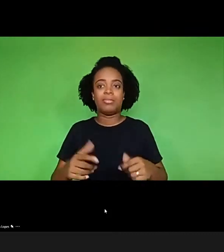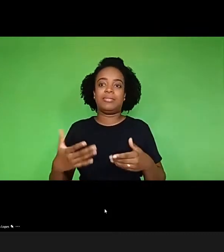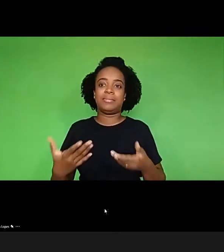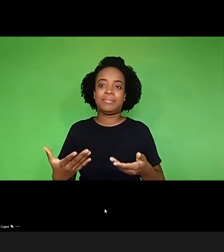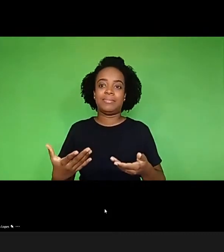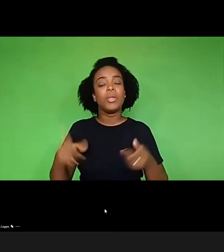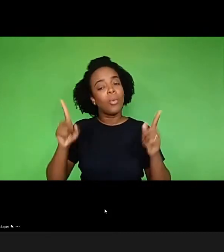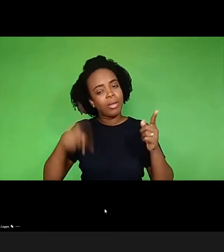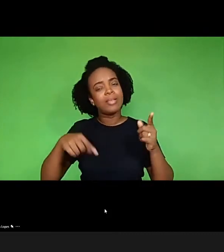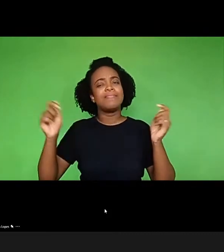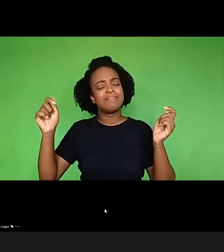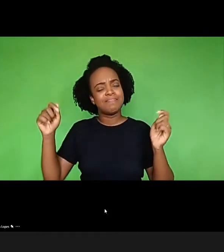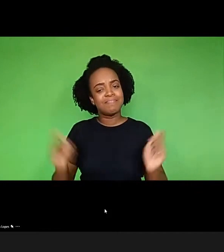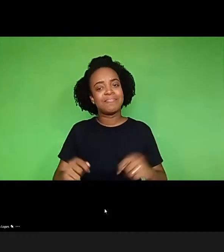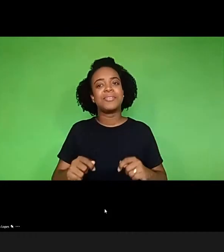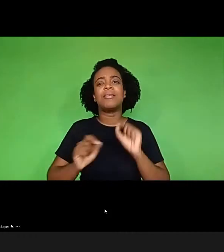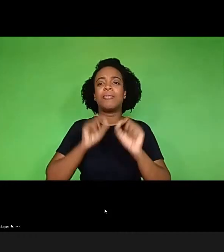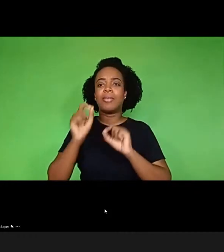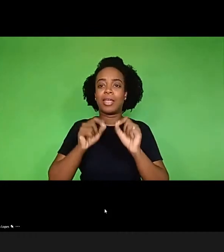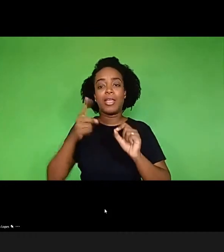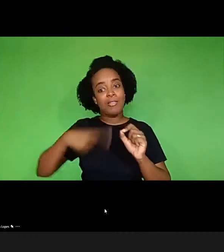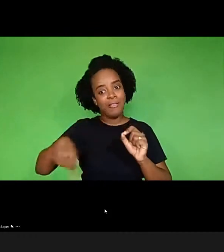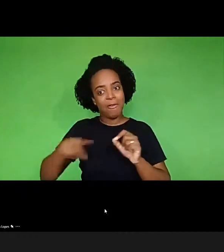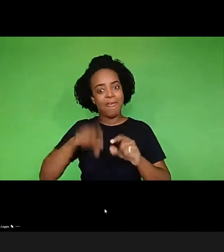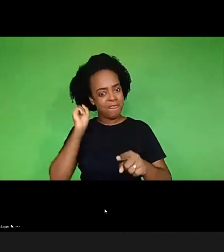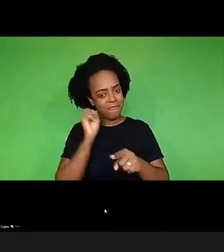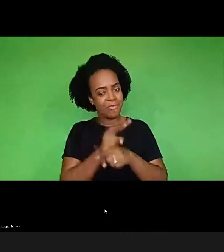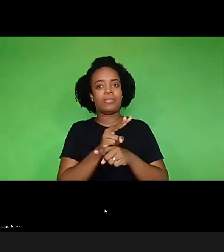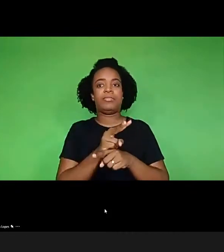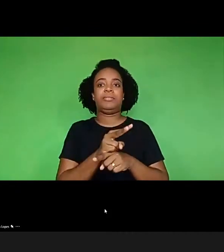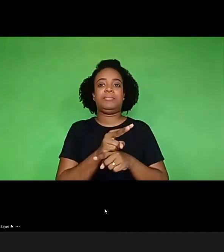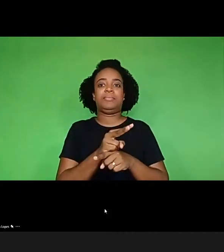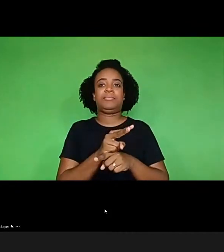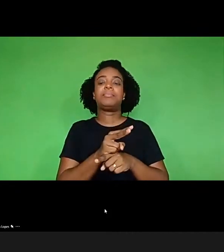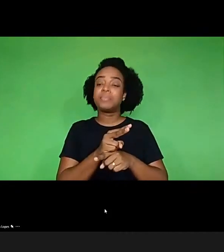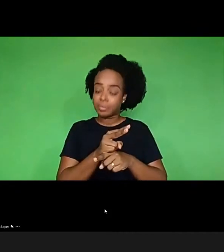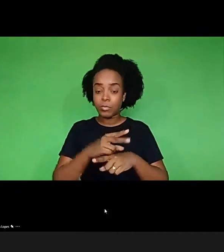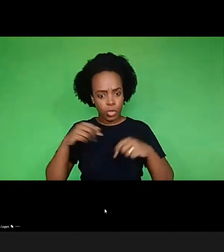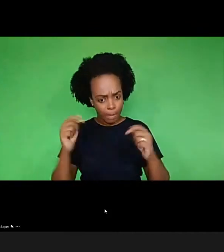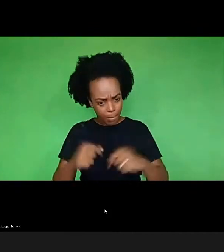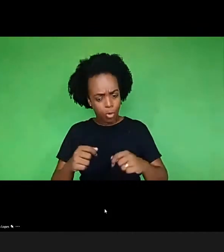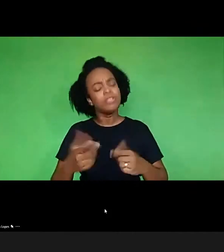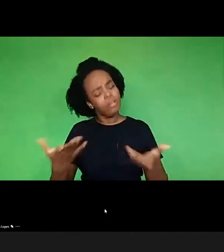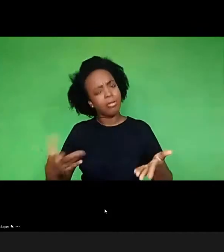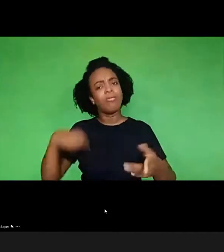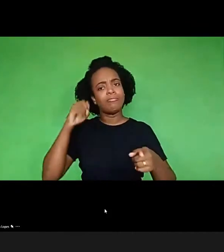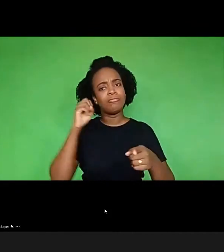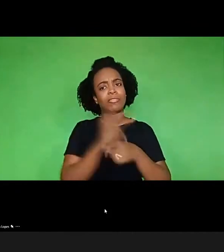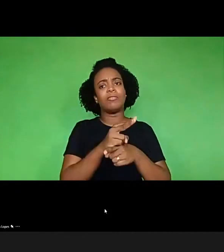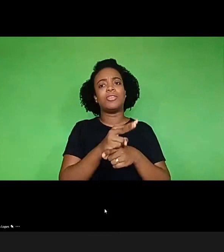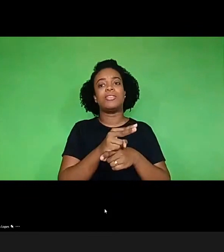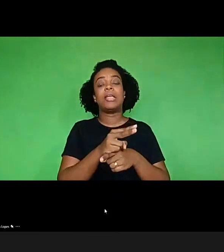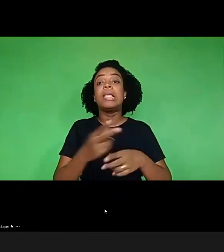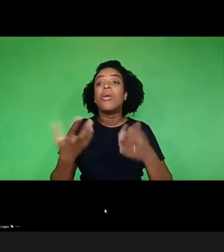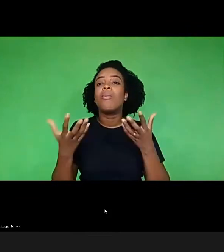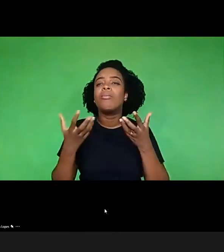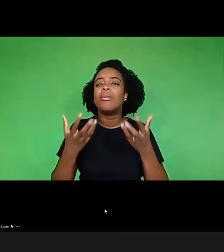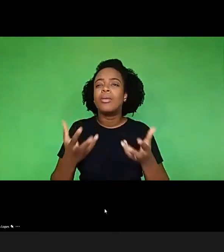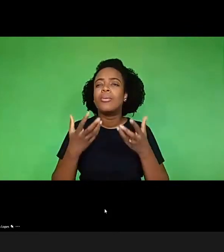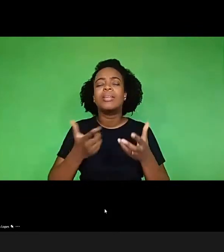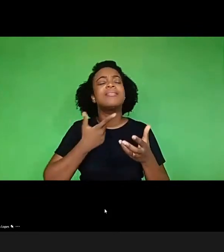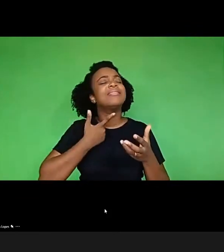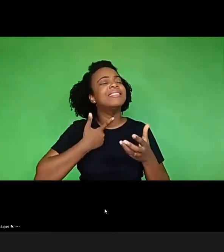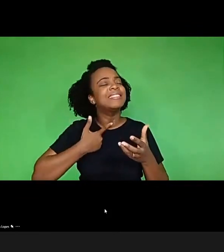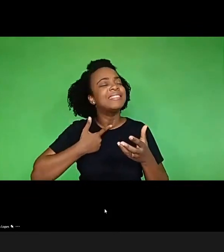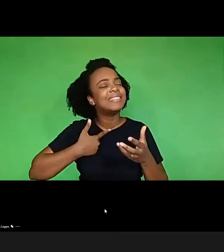poder fazer que a gente vai investir, é nessa possibilidade que a gente vai investir. Então, eu quero desejar